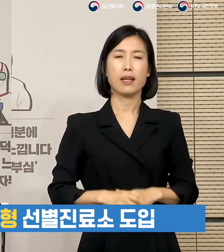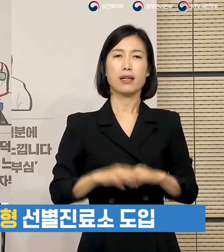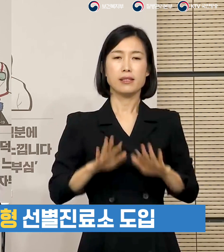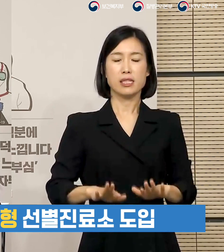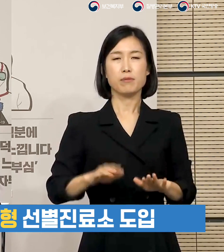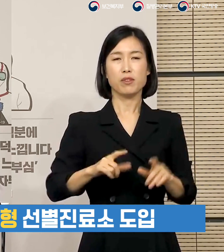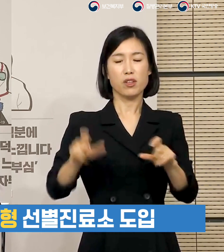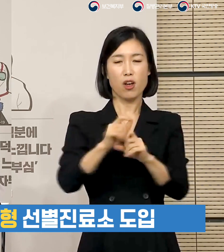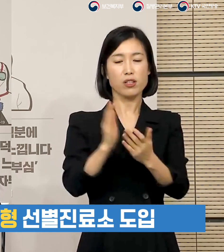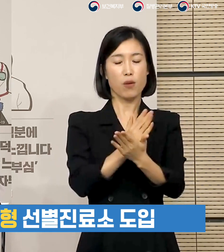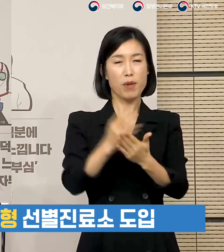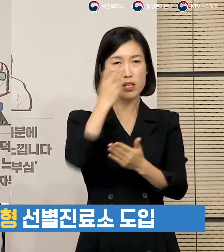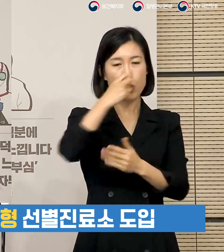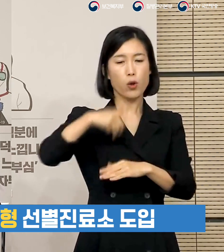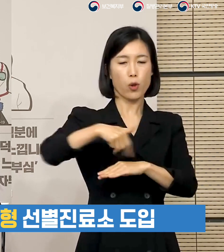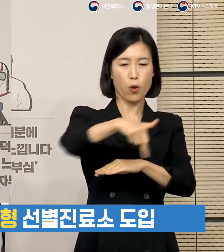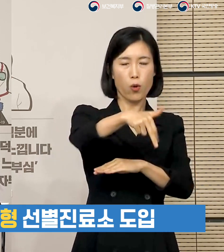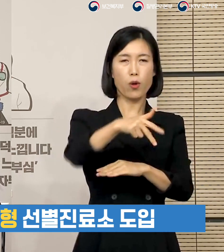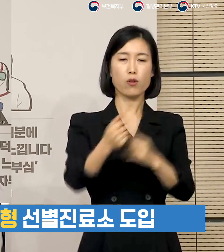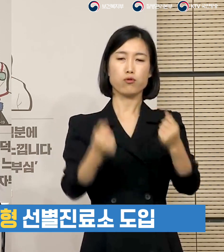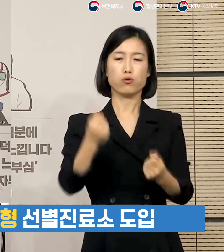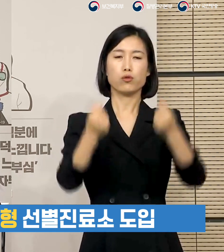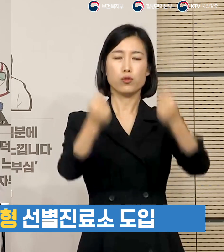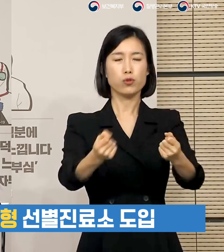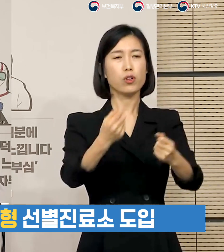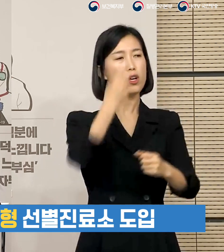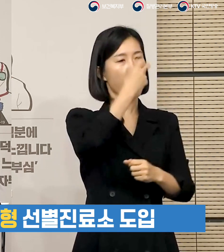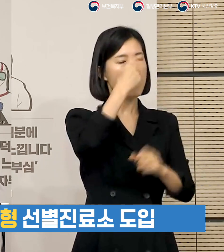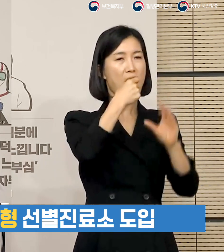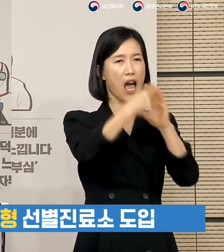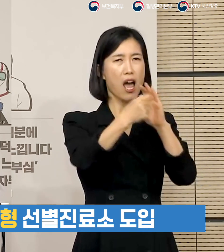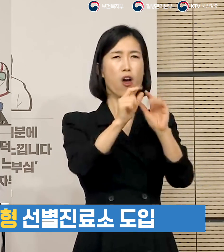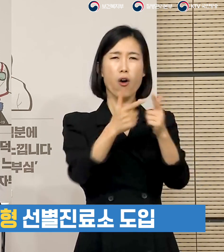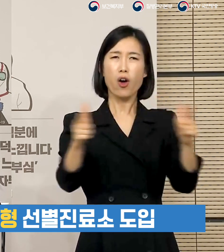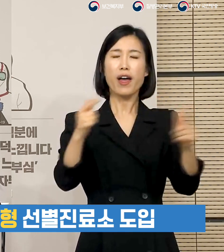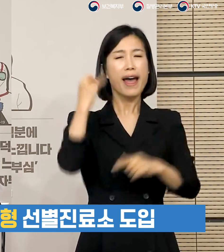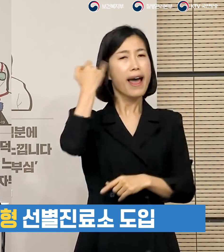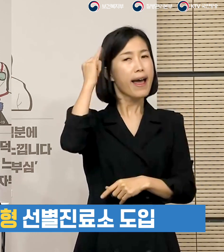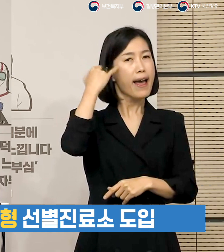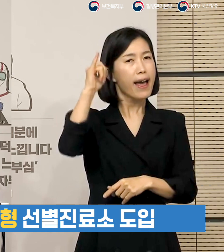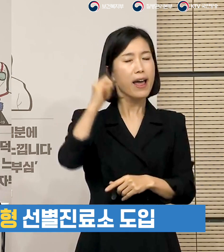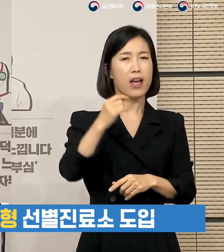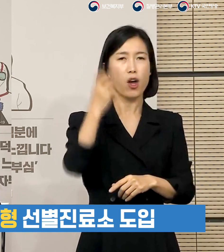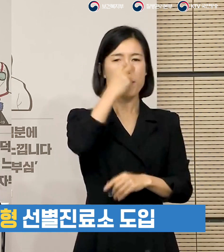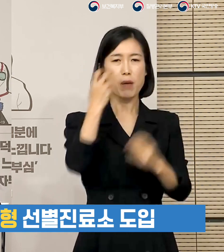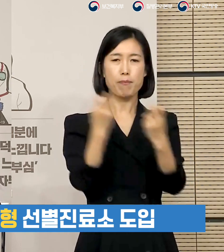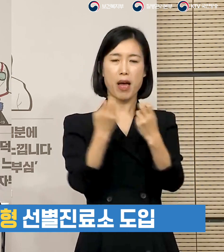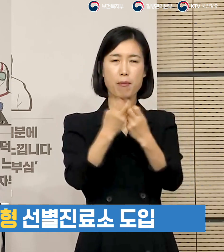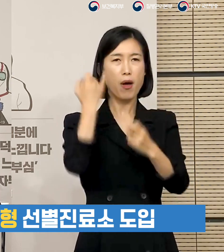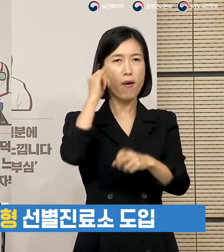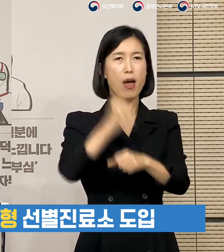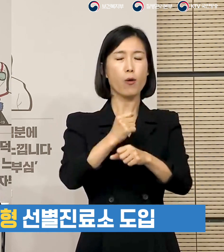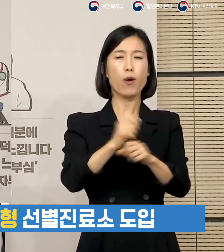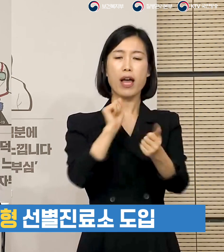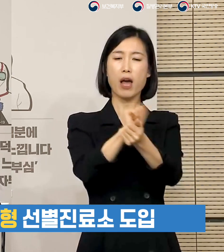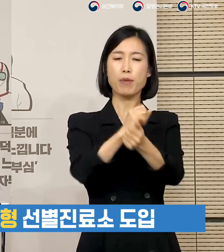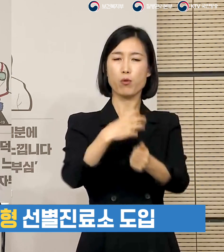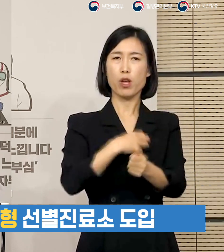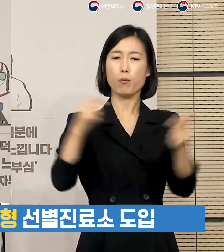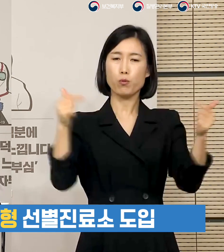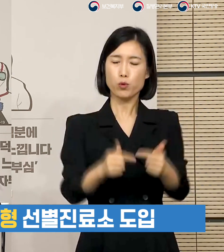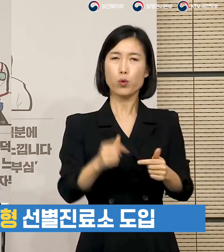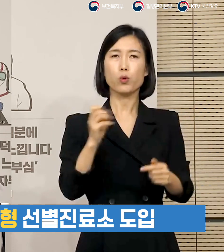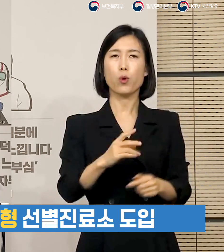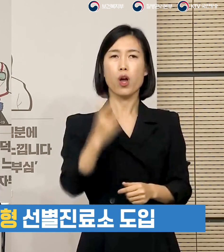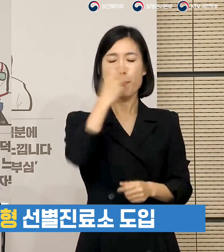도보 이동형 선별진료소, 자동차 이동형 선별진료소와 같이 창의적 방식으로 감염 위험을 최소화하면서도 검사가